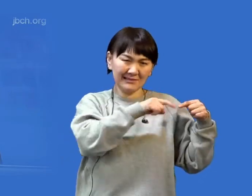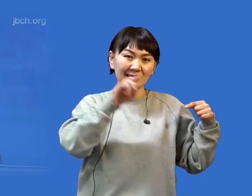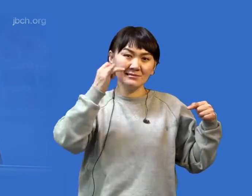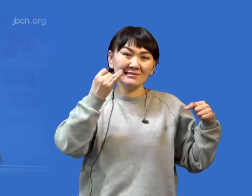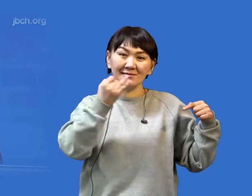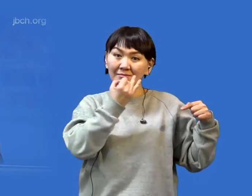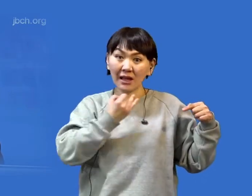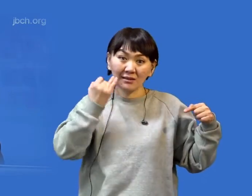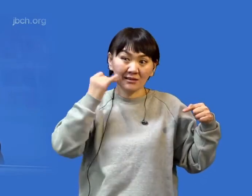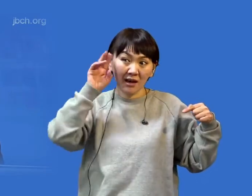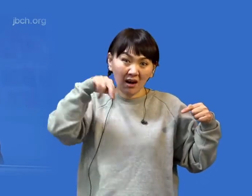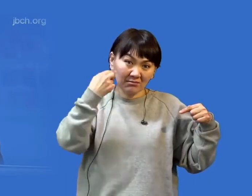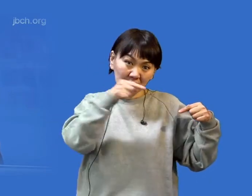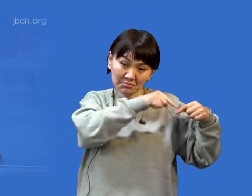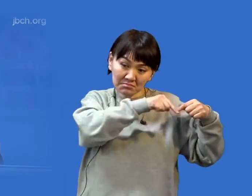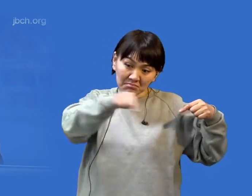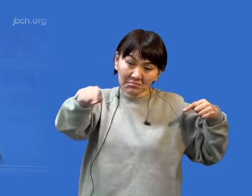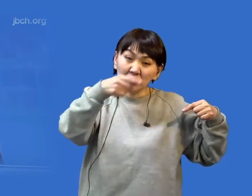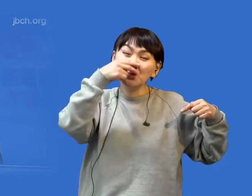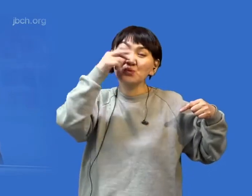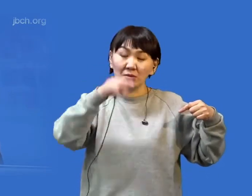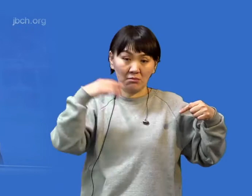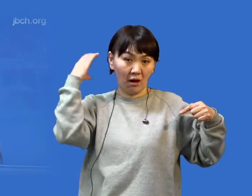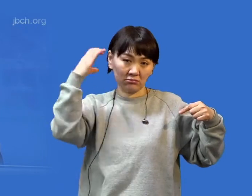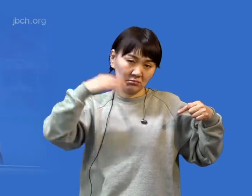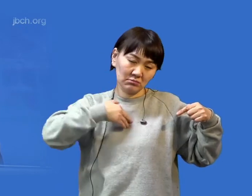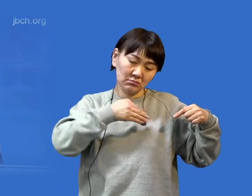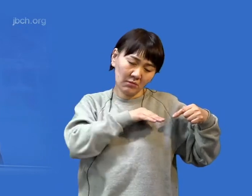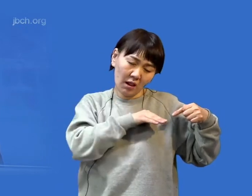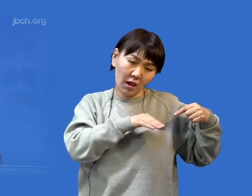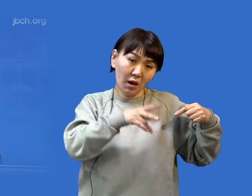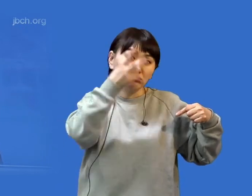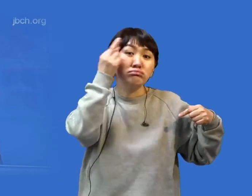цөл хавцал лангал гэж юу ч байхгүй тэнд.